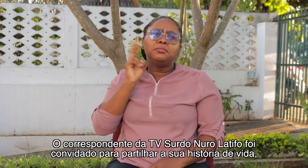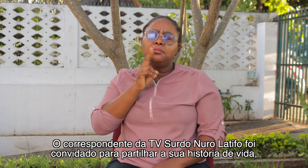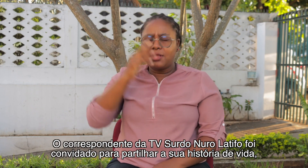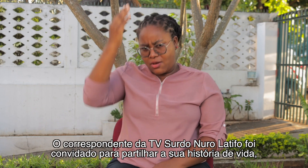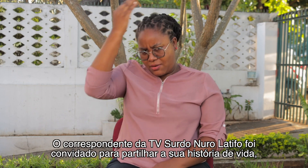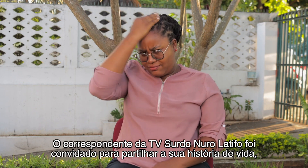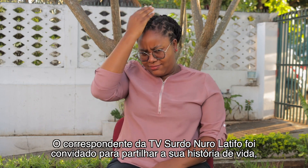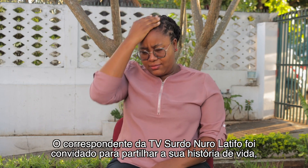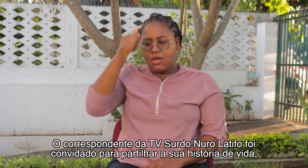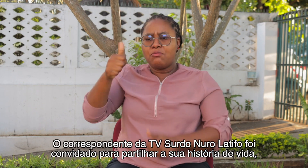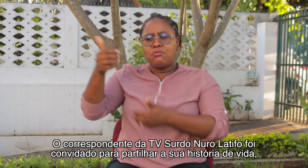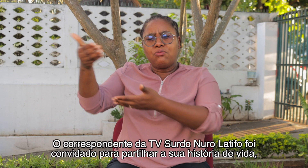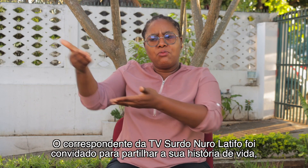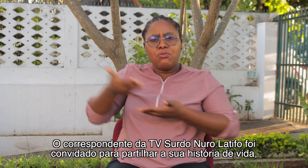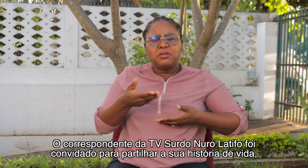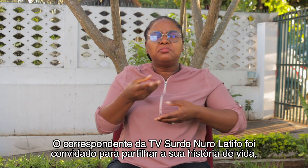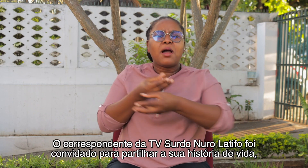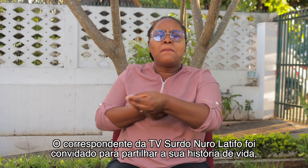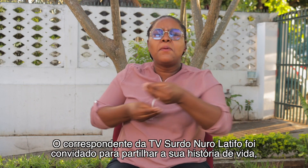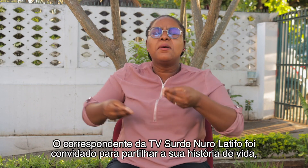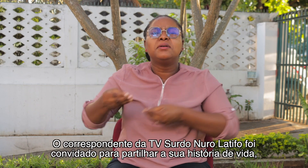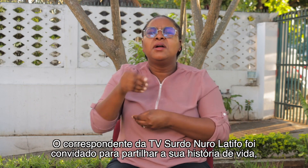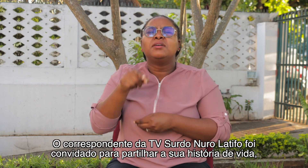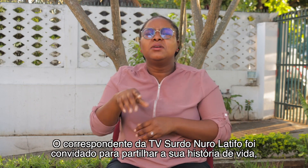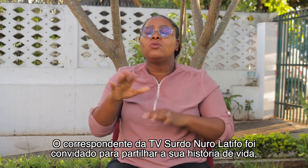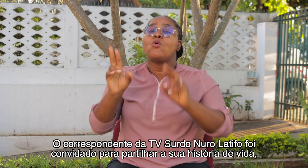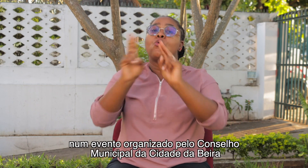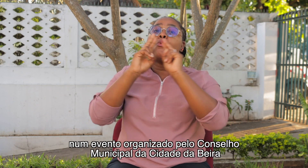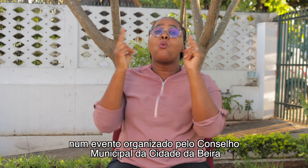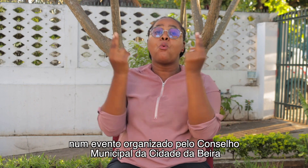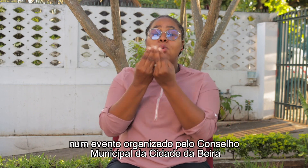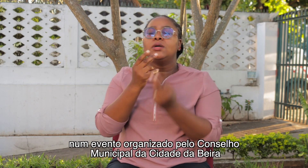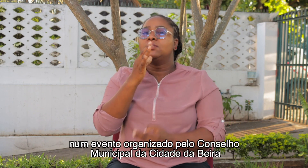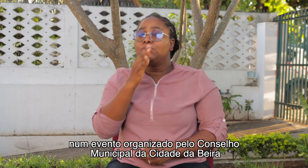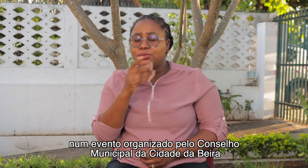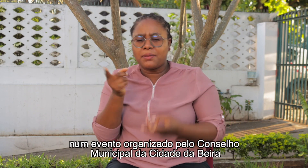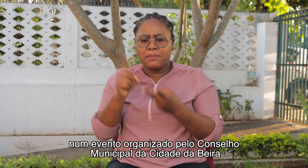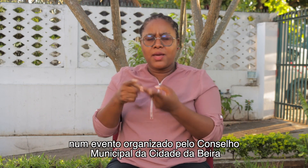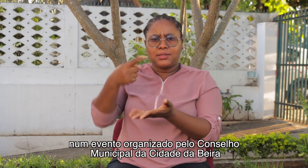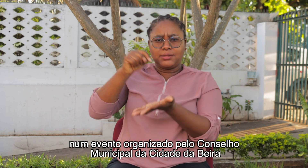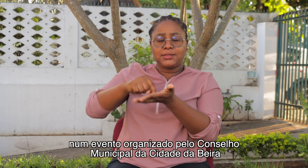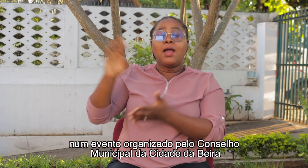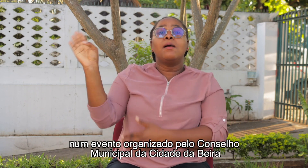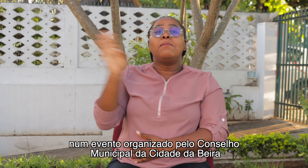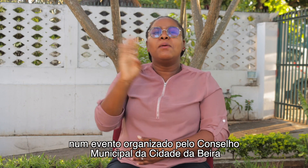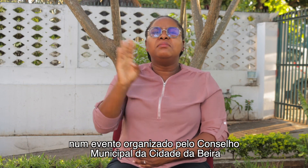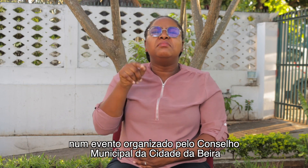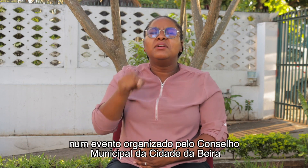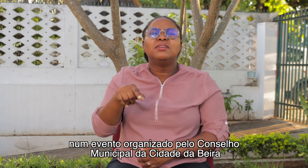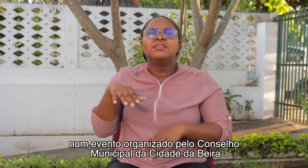Latifo, foi convidado para partilhar a sua história de vida num evento organizado pelo Conselho Municipal da Cidade da